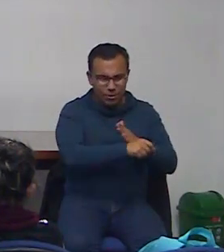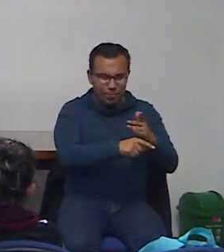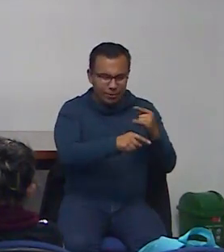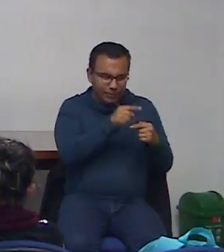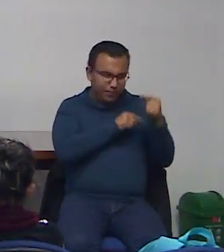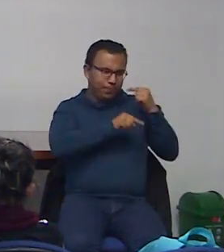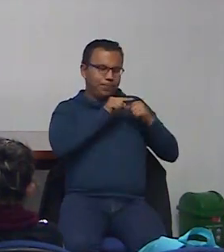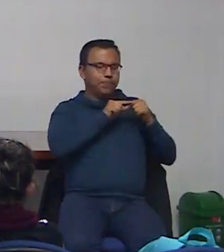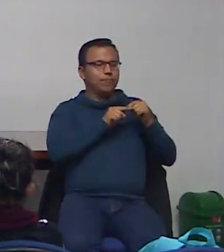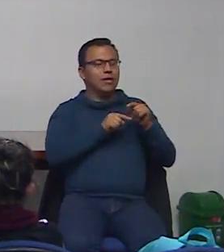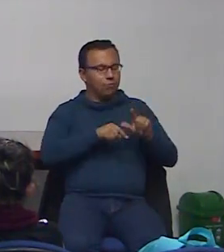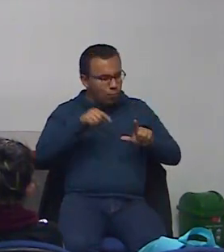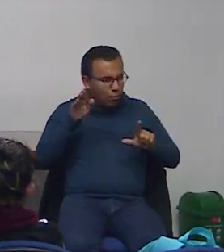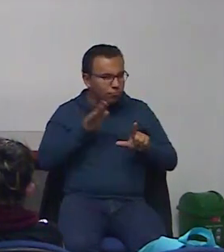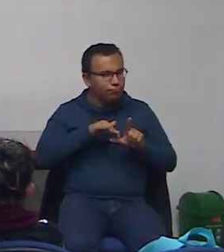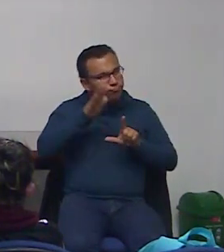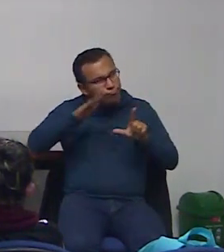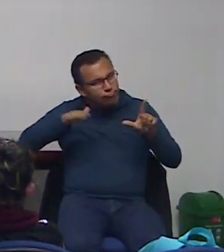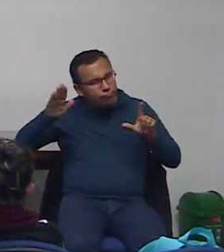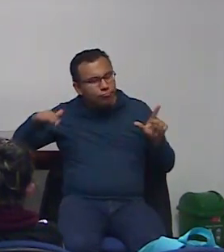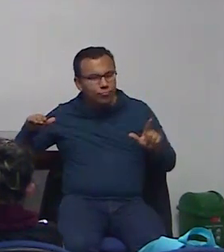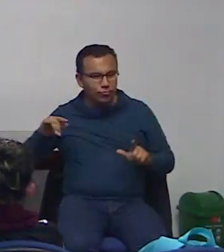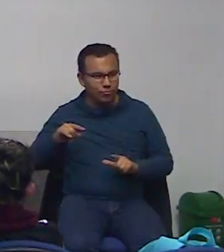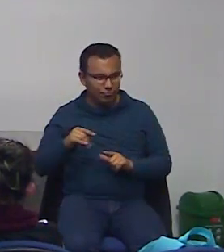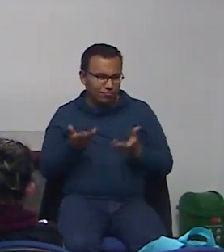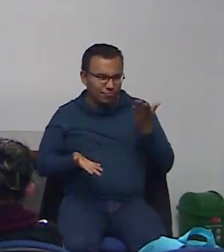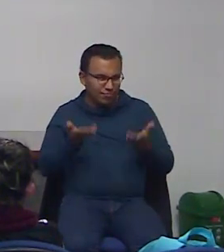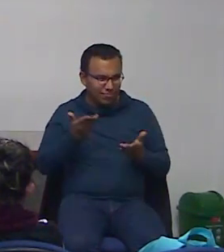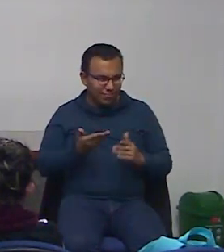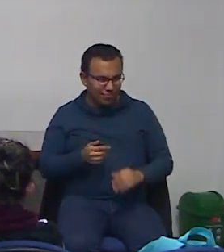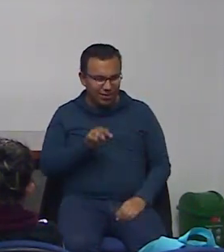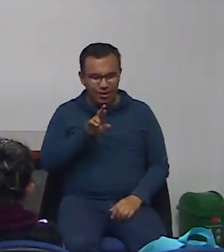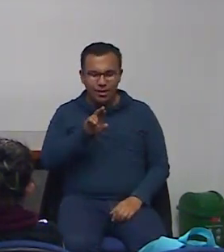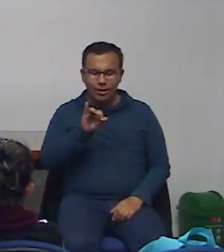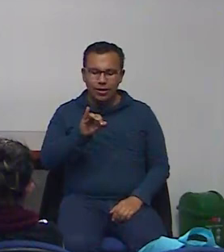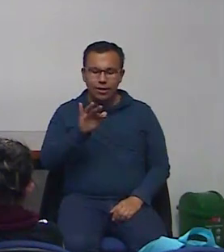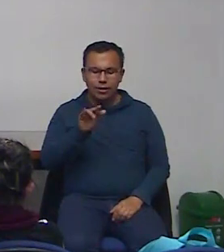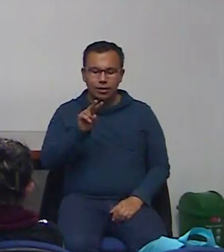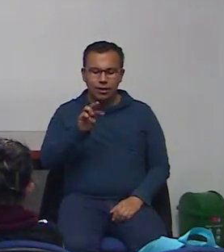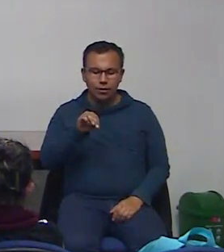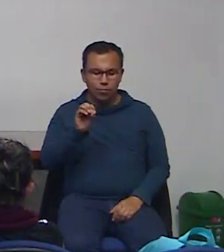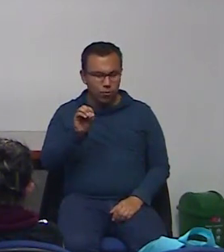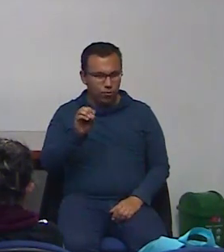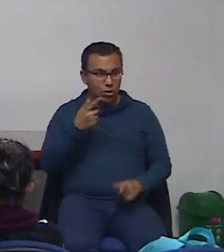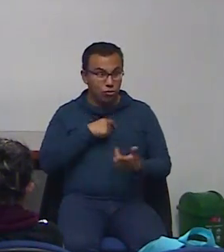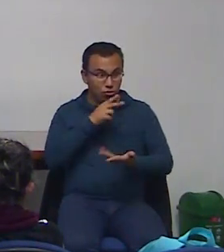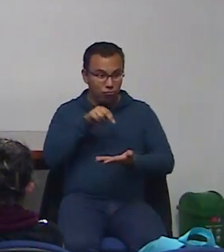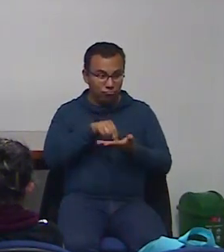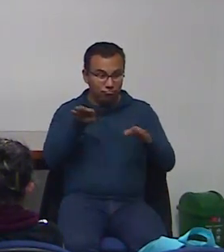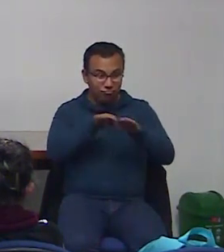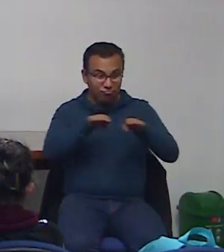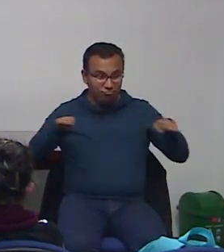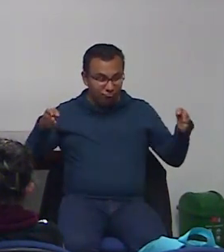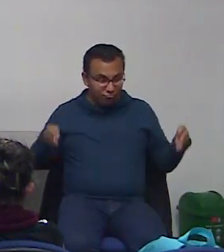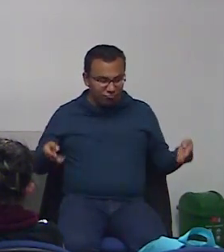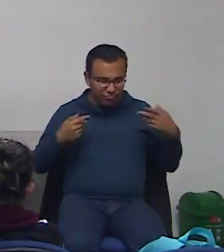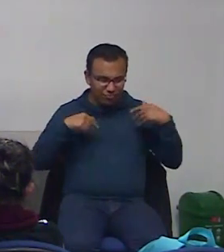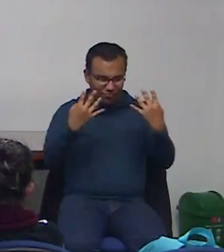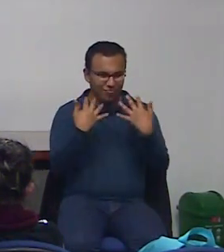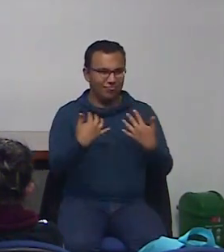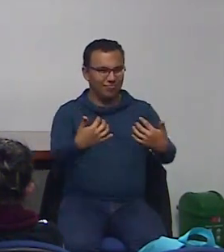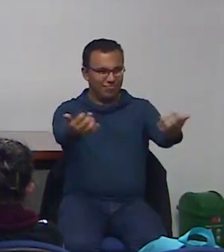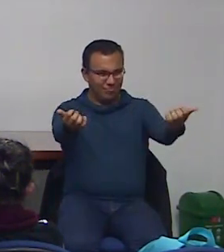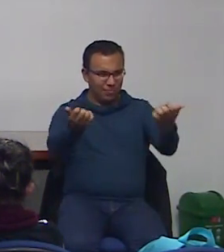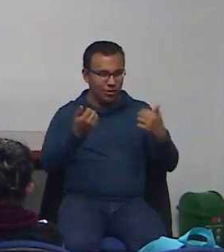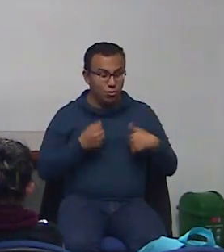poquito al tema del Ritmo Sí porque es digamos lo que me interesa mucho a mí y es que cuando estoy en parado en un escenario eh